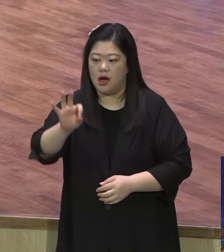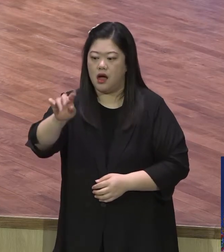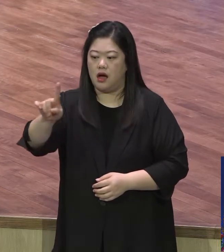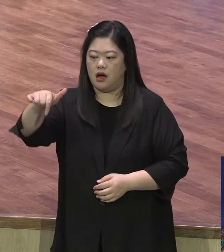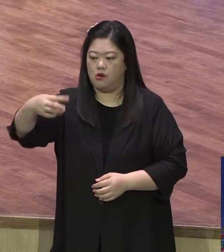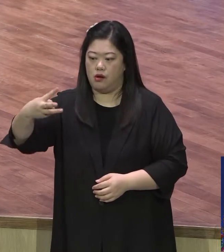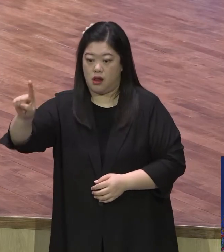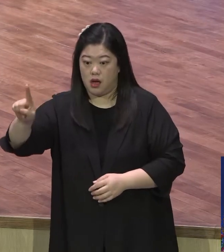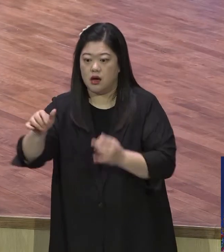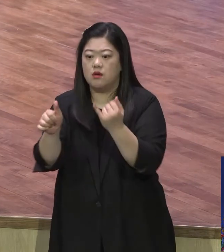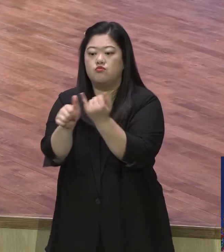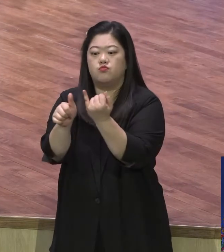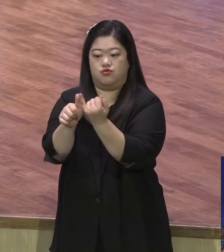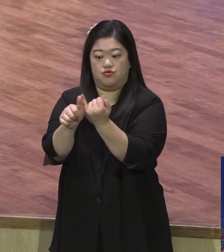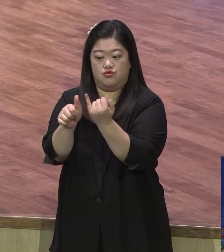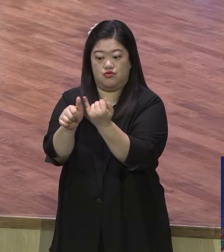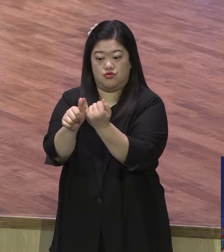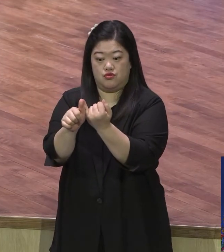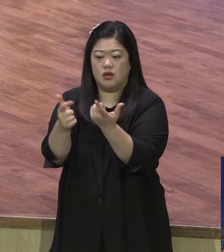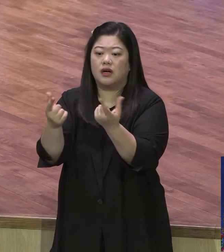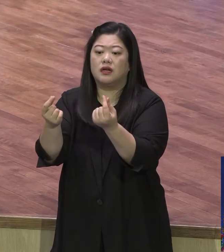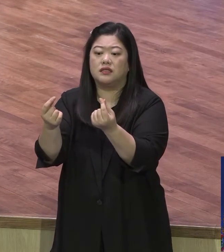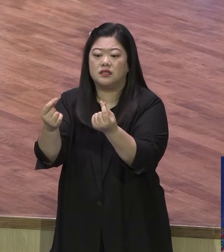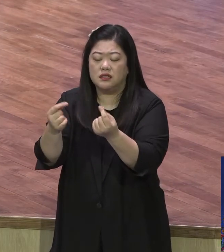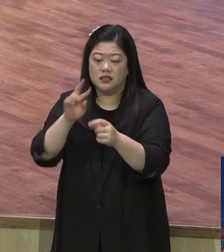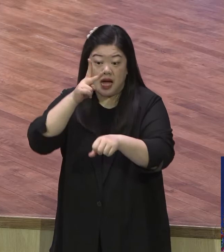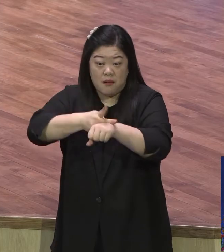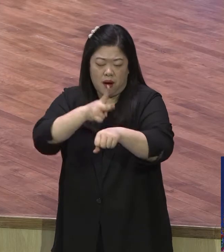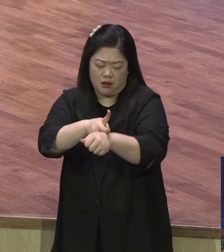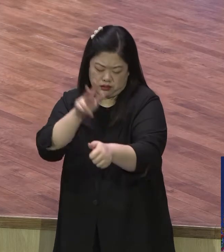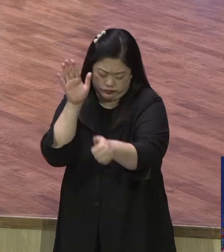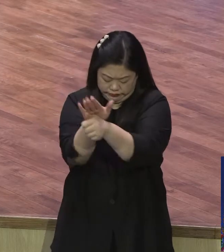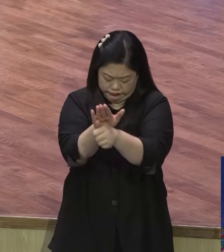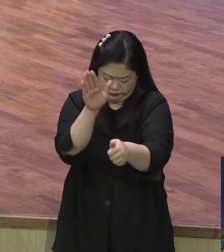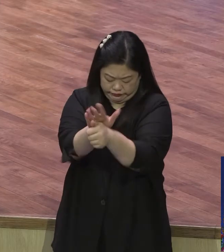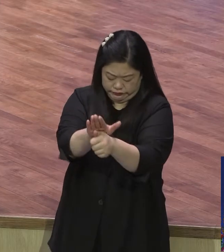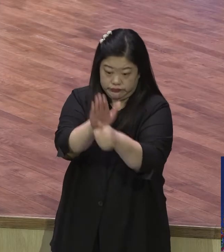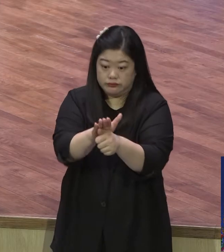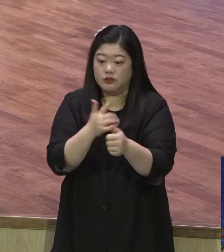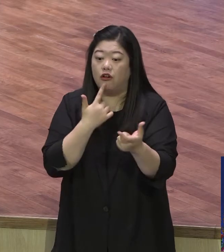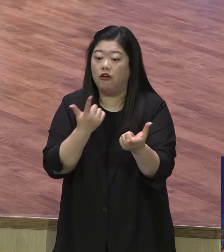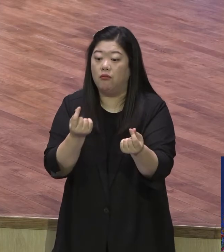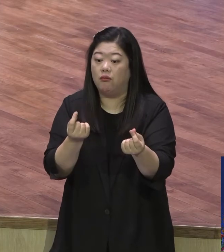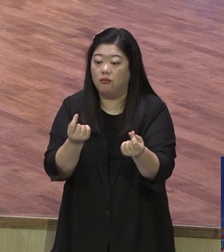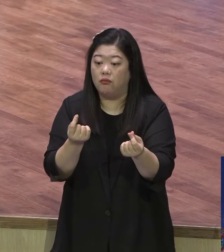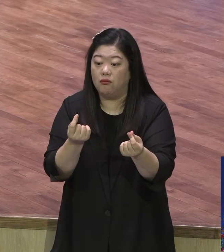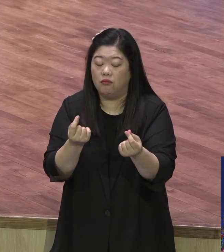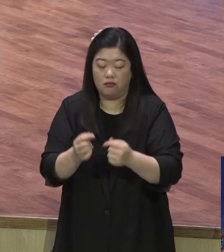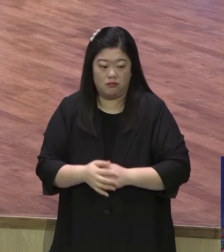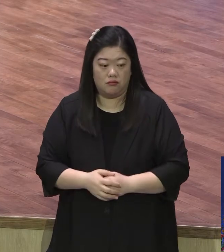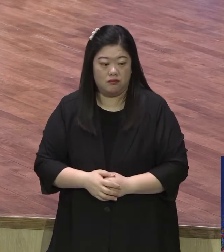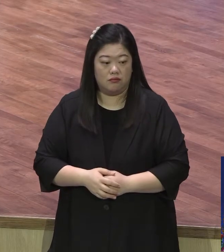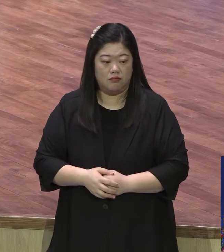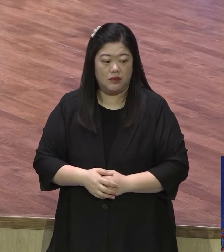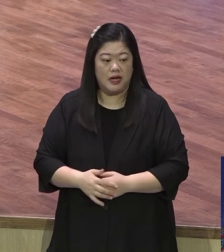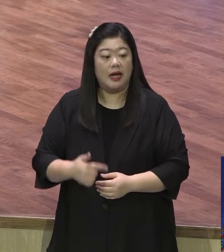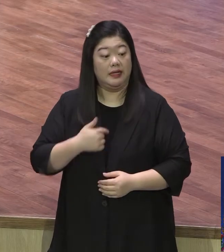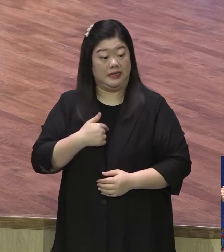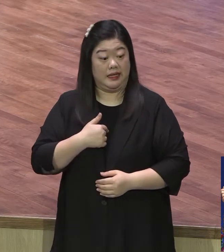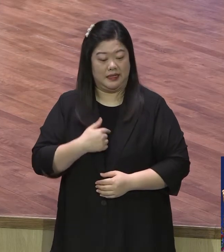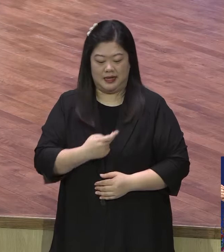사돈견 1장부터 28장까지 쫙 말할 수 있어야 돼요 그럼 미리 준비하세요 제가 사돈견 하나 가지고요